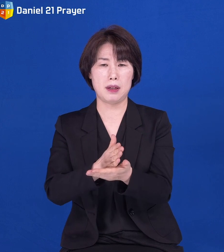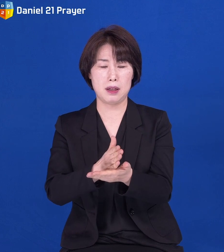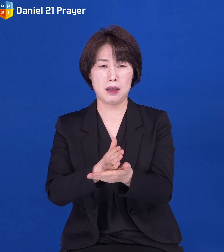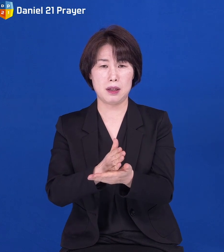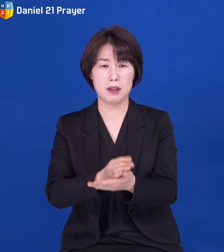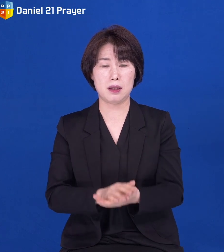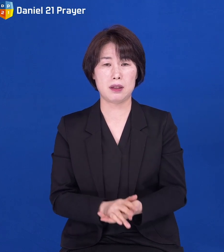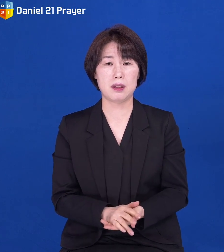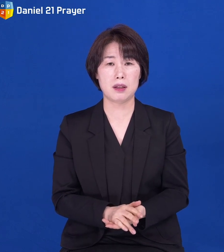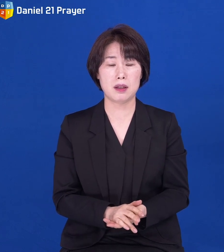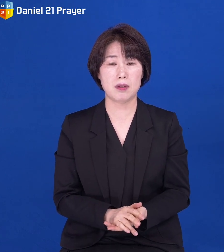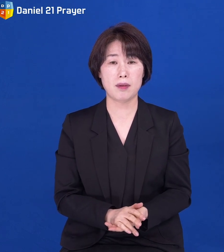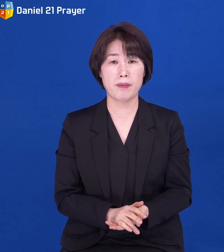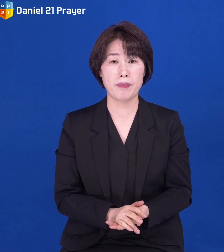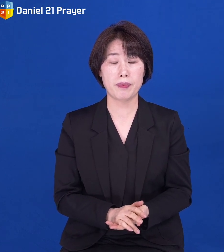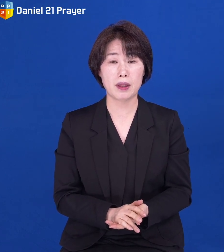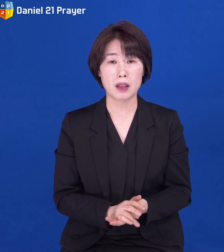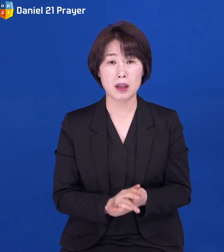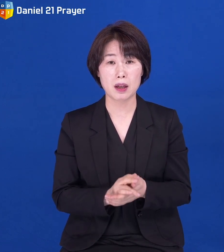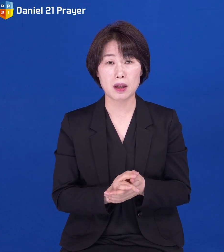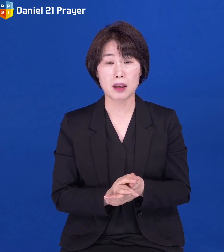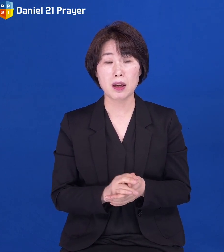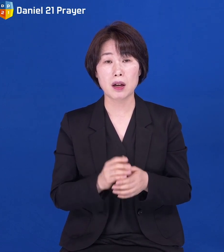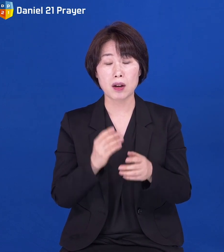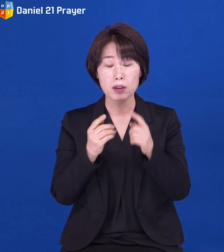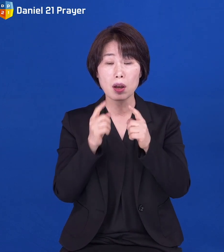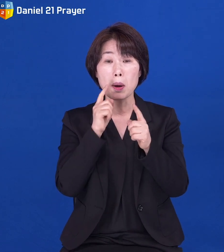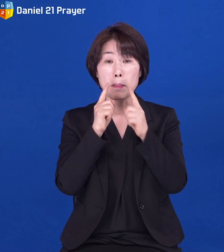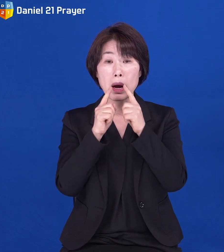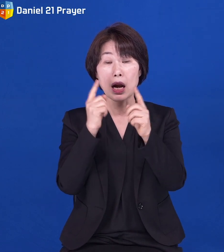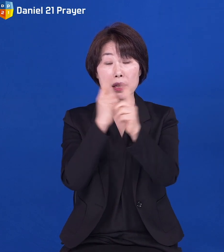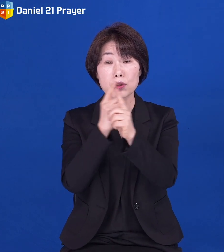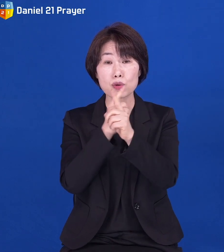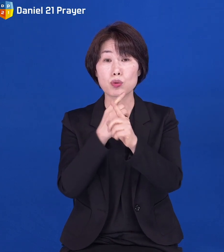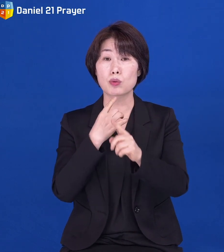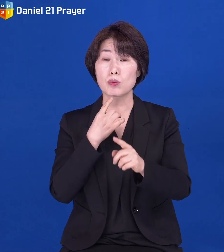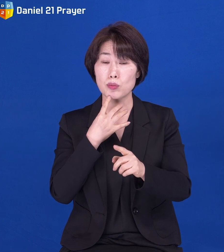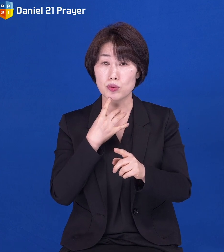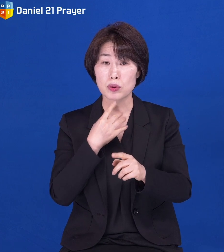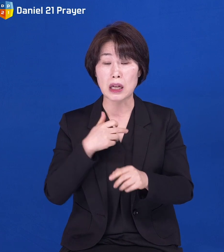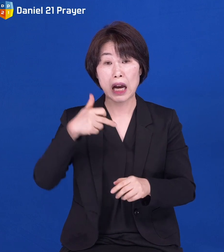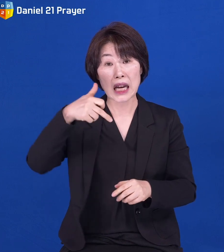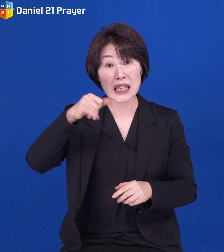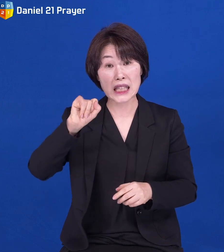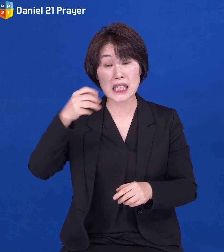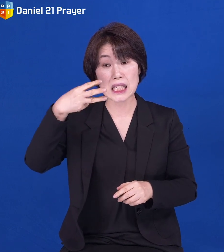언어 치료가 단 거예요. 할 수 있는 방법이 없어서 아까 그